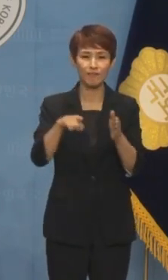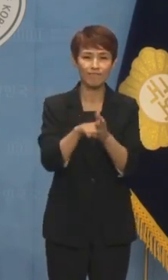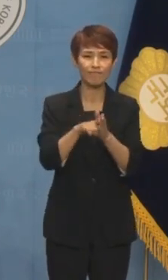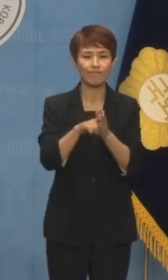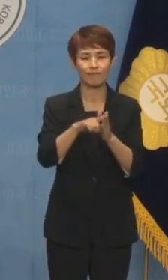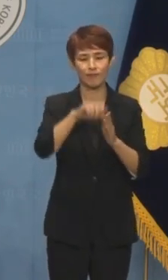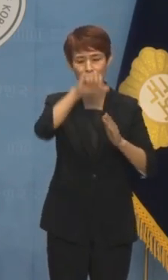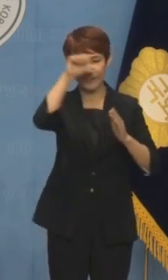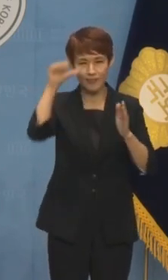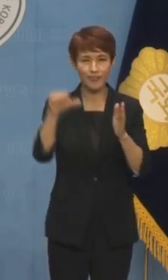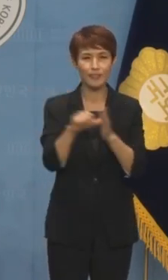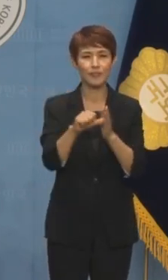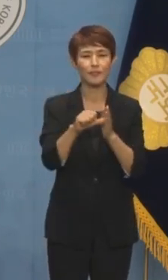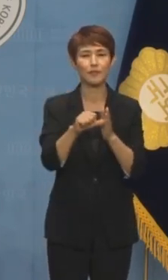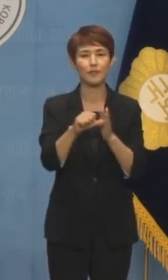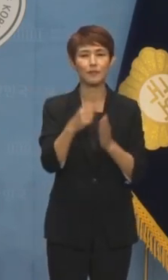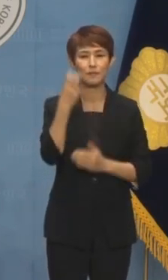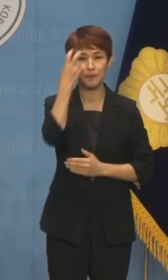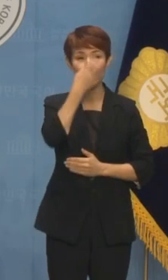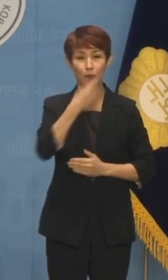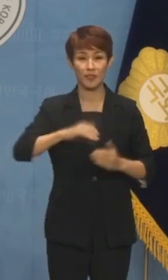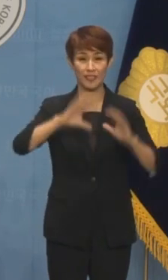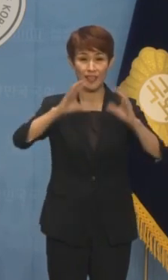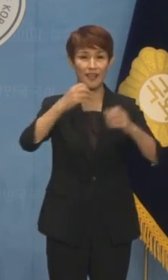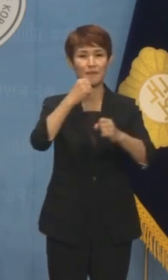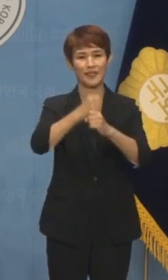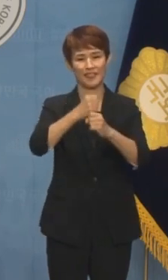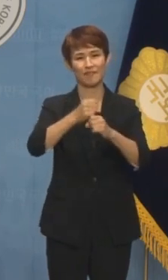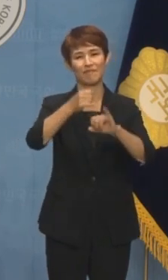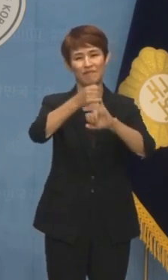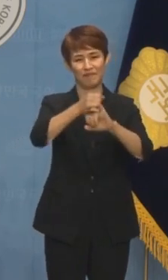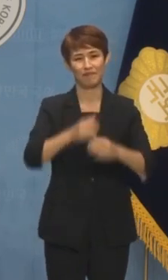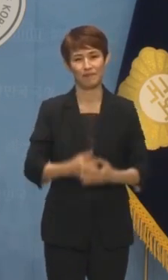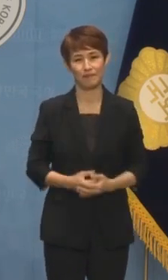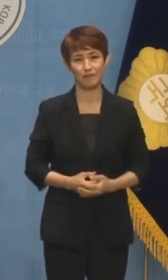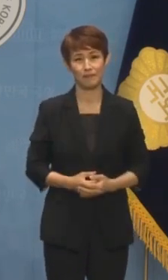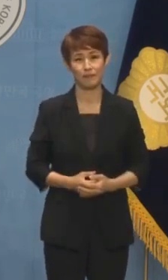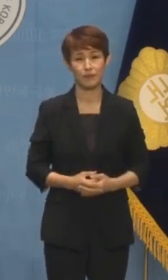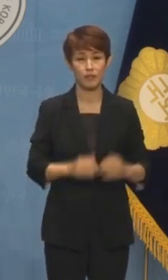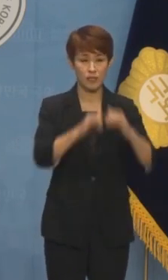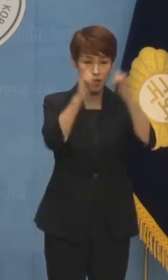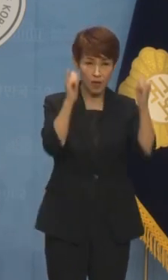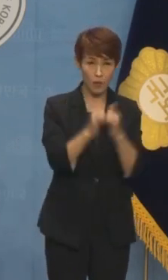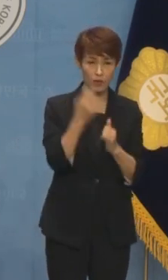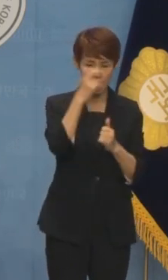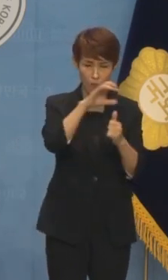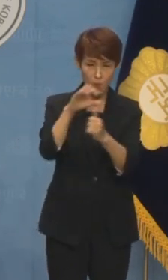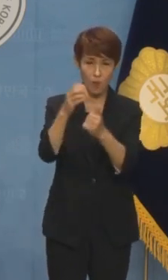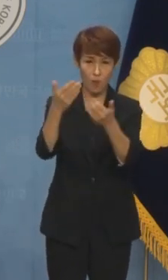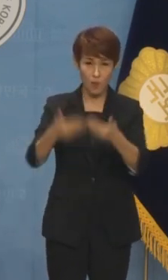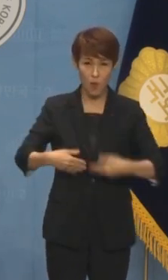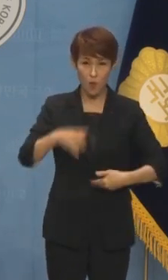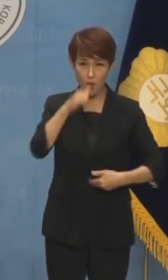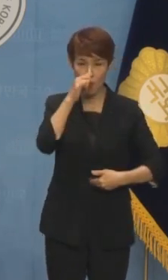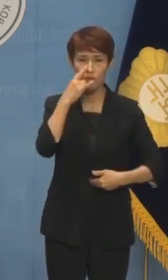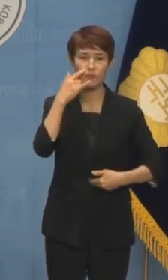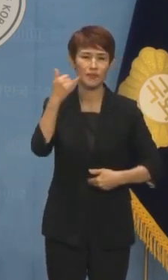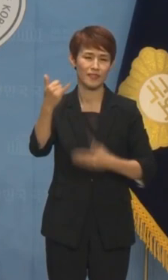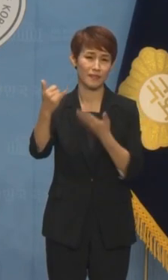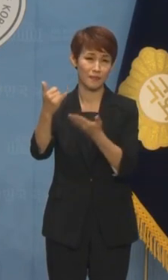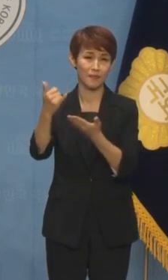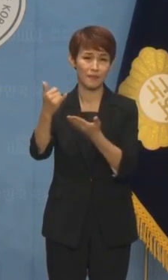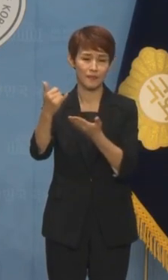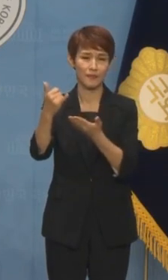전생의 돌봄복지 국가를 만들어 가겠습니다. 이제는 사회의 돌봄이 필요한 어머니, 아버지들의